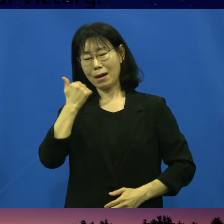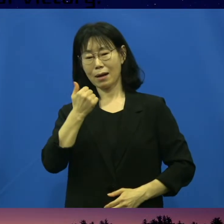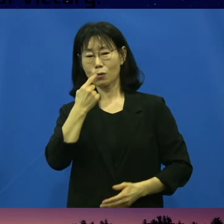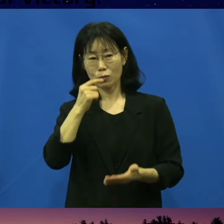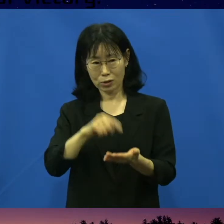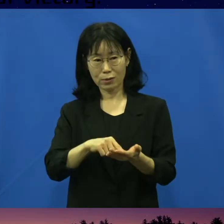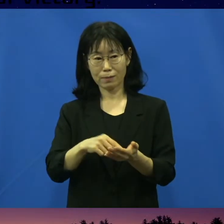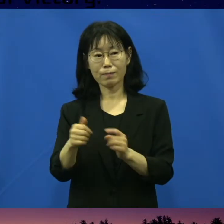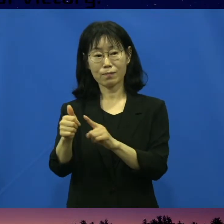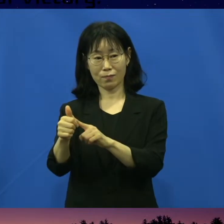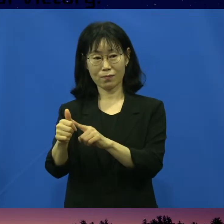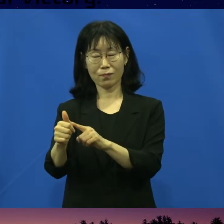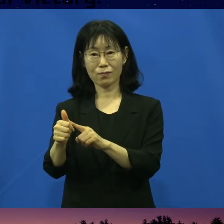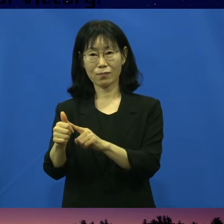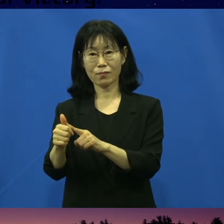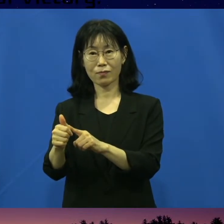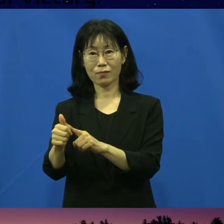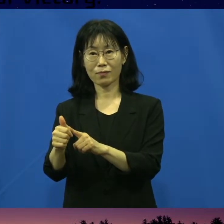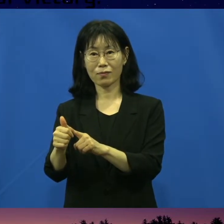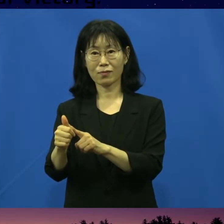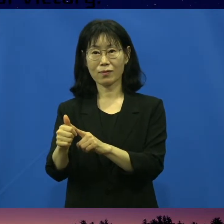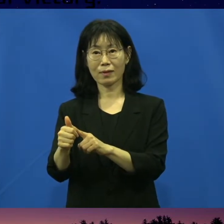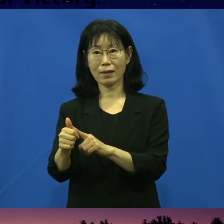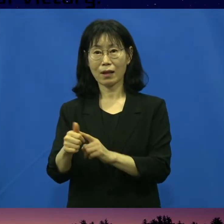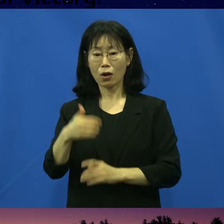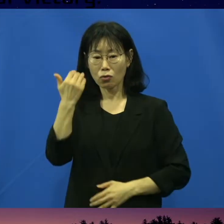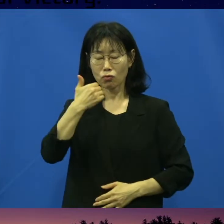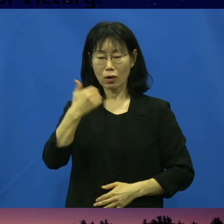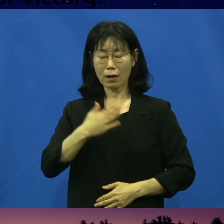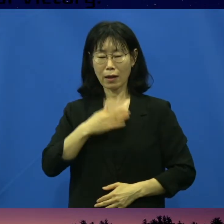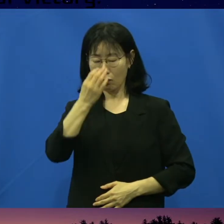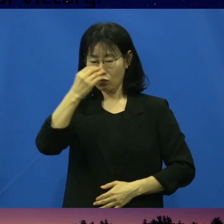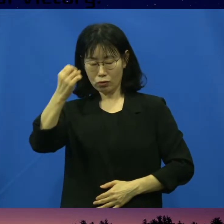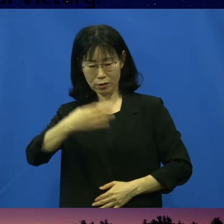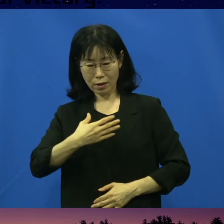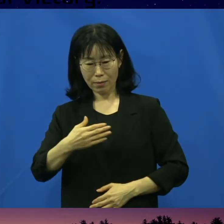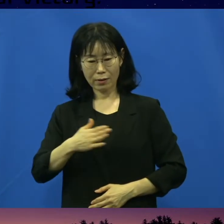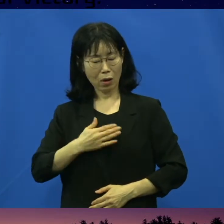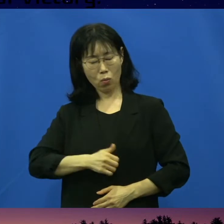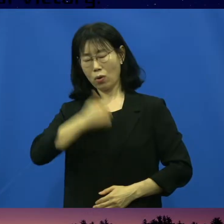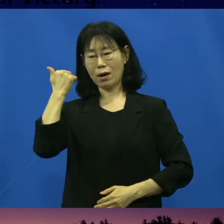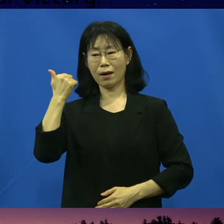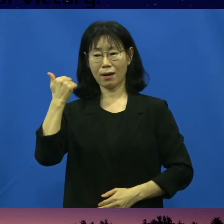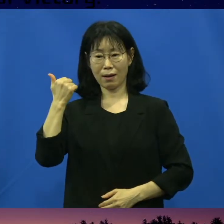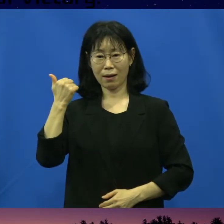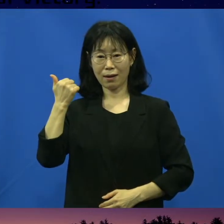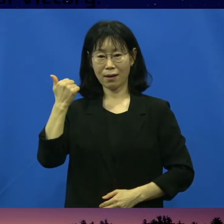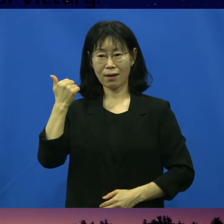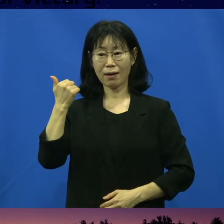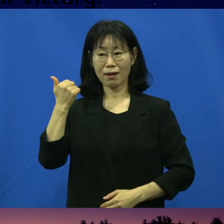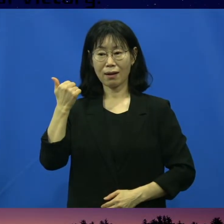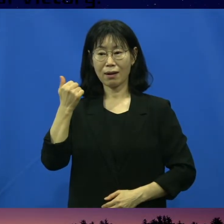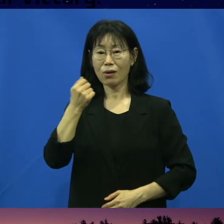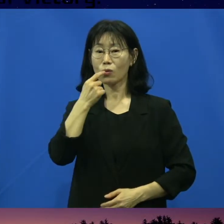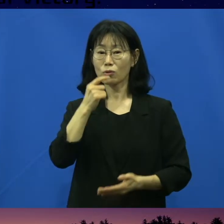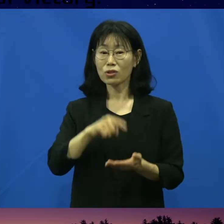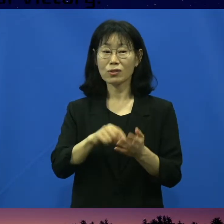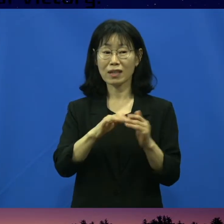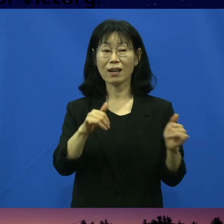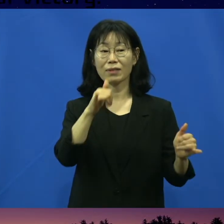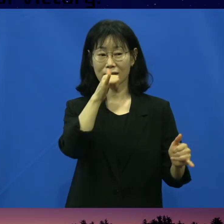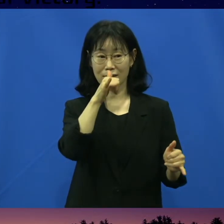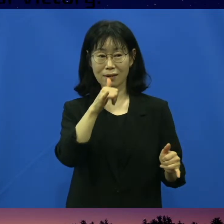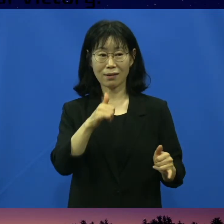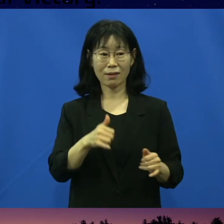여러분 다르게 대우하면요 당장 안색이 안 좋아지는 거예요. 그의 심기를 건드리면 안 돼요. 자 그런데